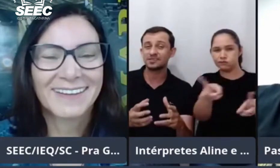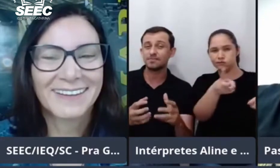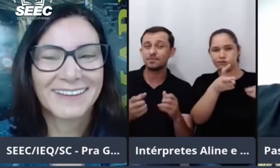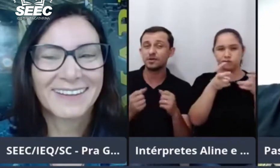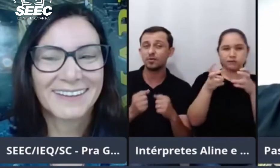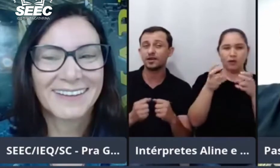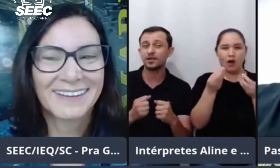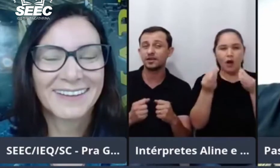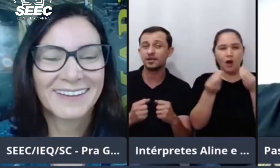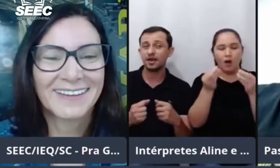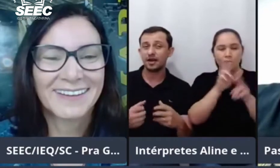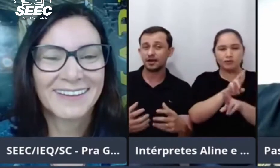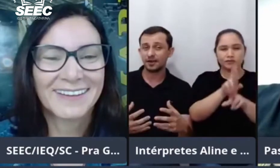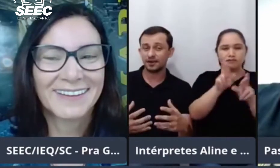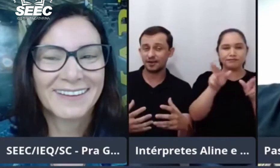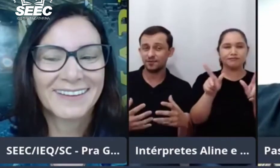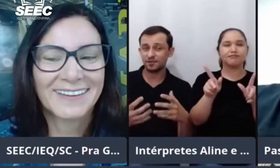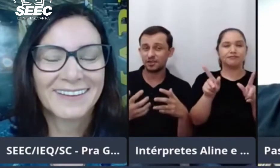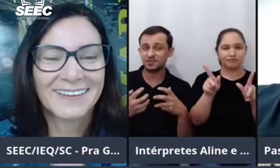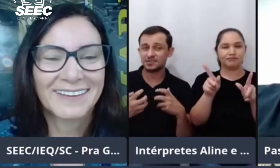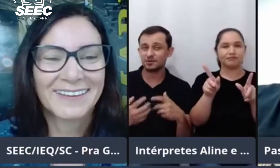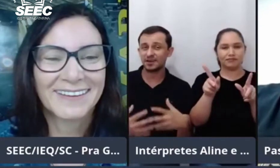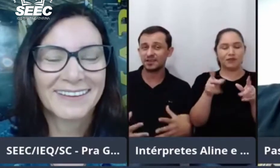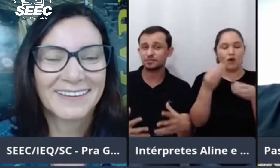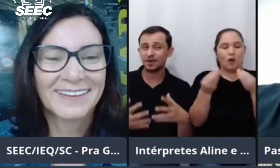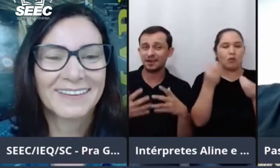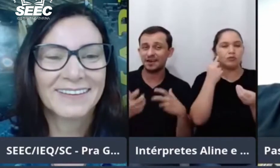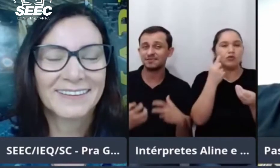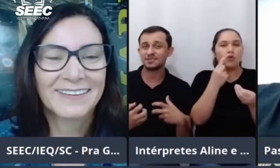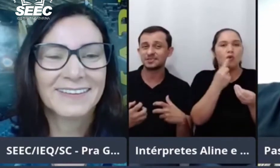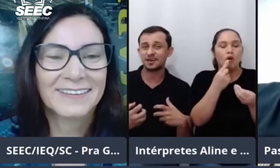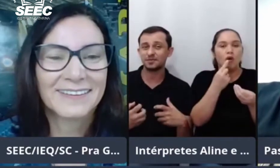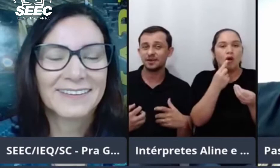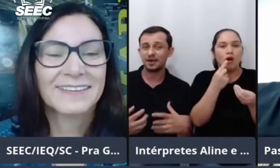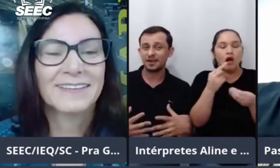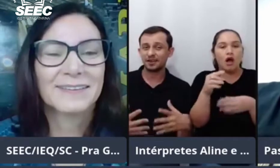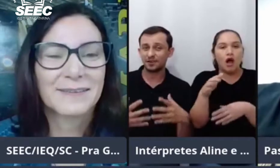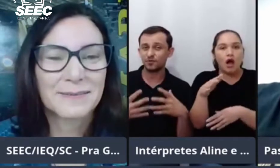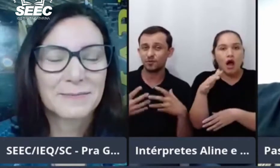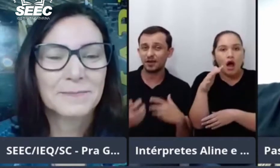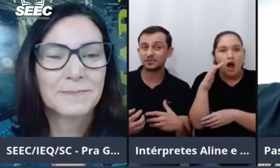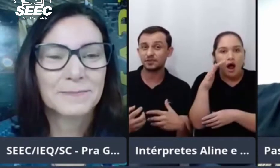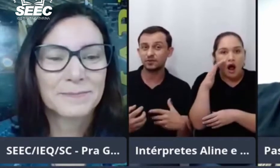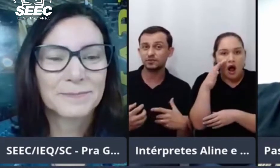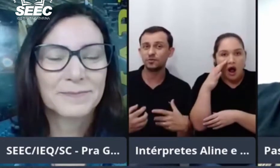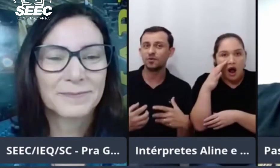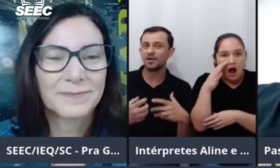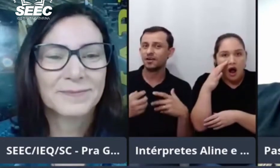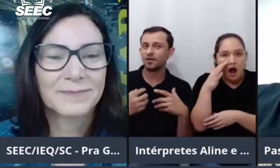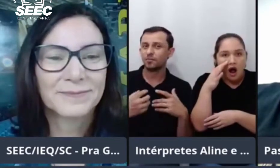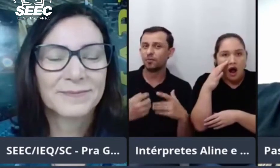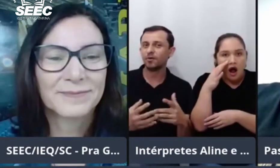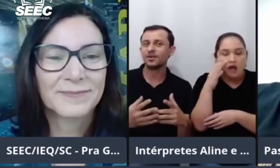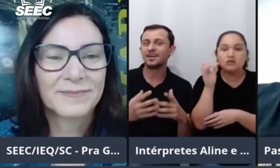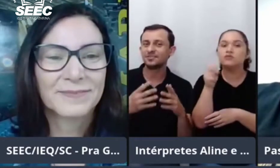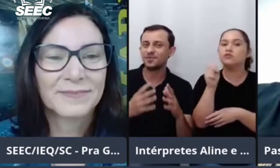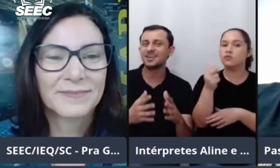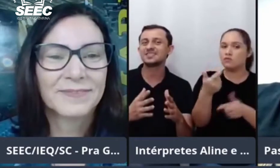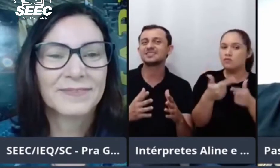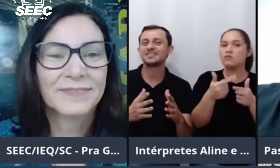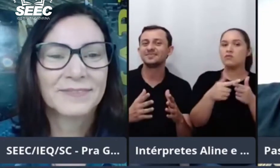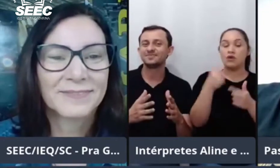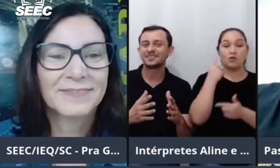surdo recebeu aquela evangelização, aquelas palavras, sabe? Aquela informação, a gente viu, pô,